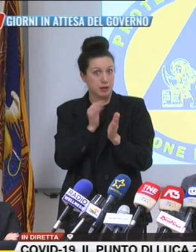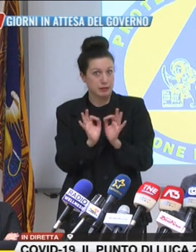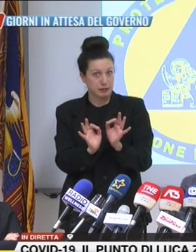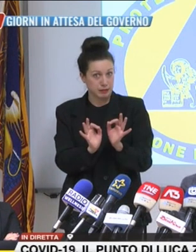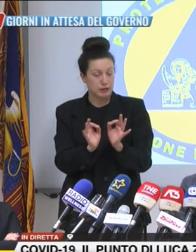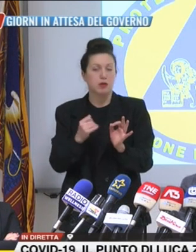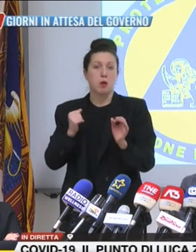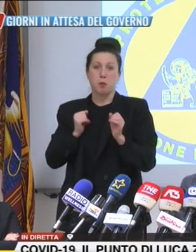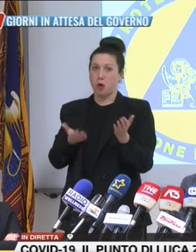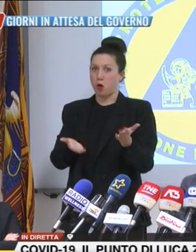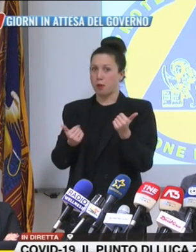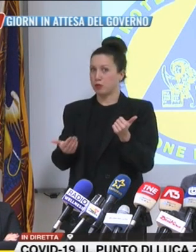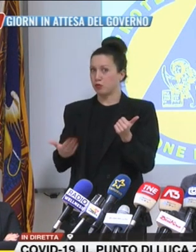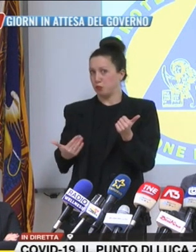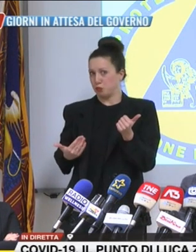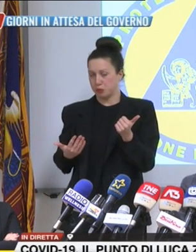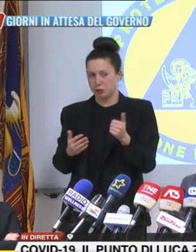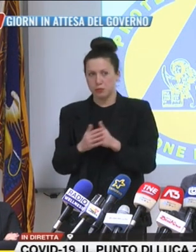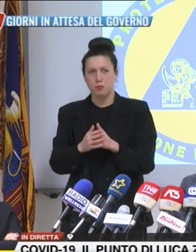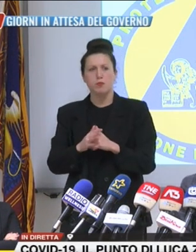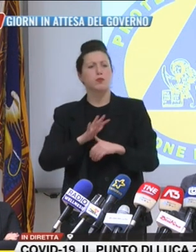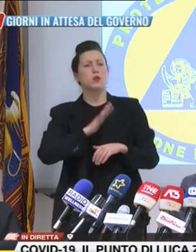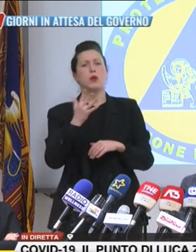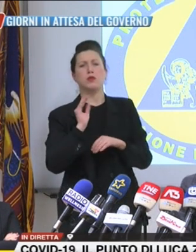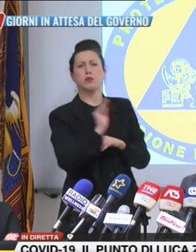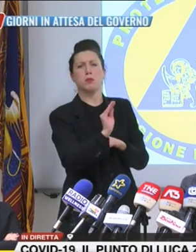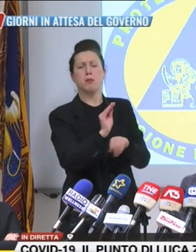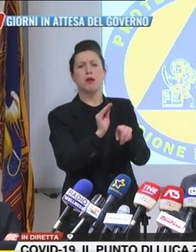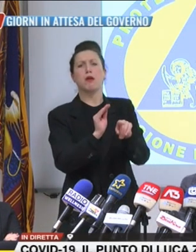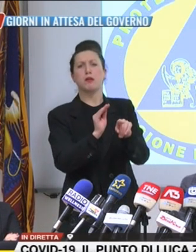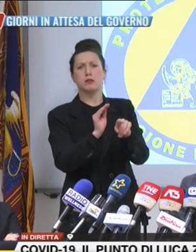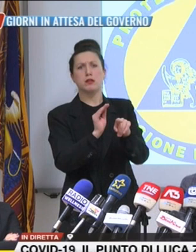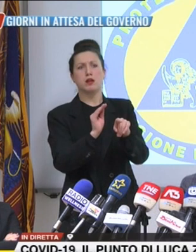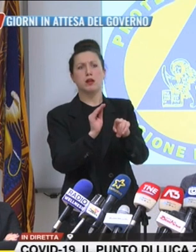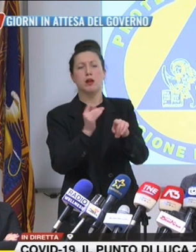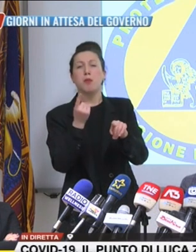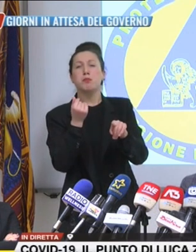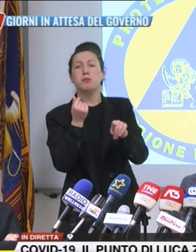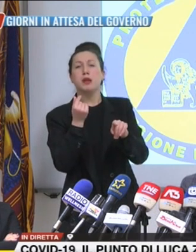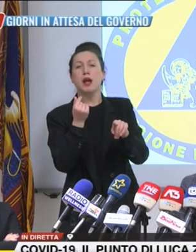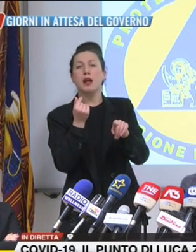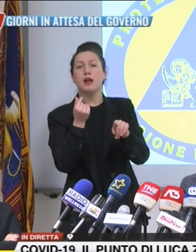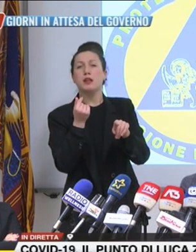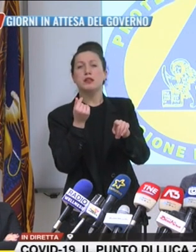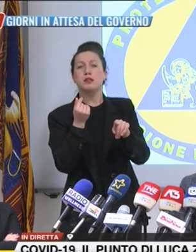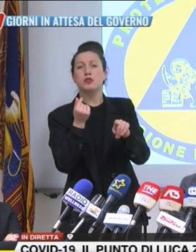Ultima e chiudo, restando nell'ambito della legalità, ci spiega quali sono le dinamiche di prezzo che si stanno presentando? Si assiste alle scene